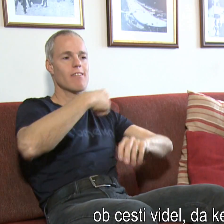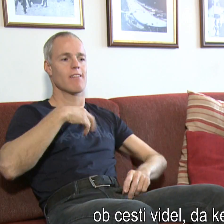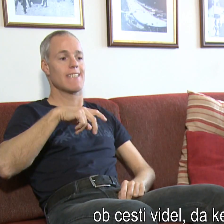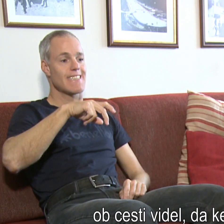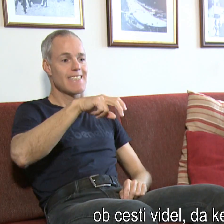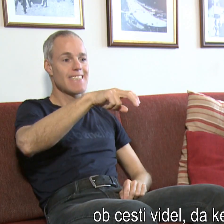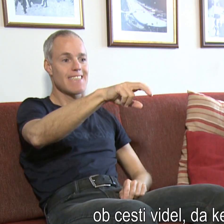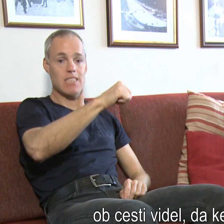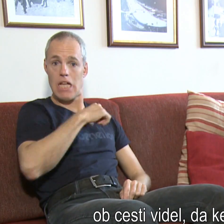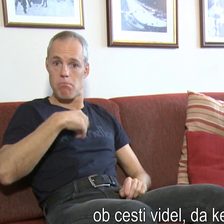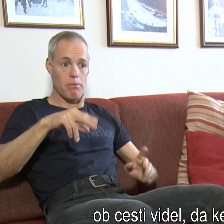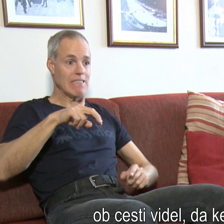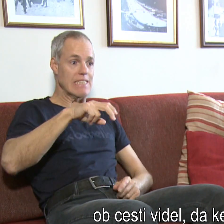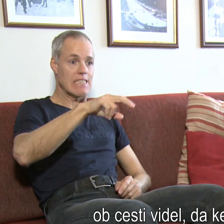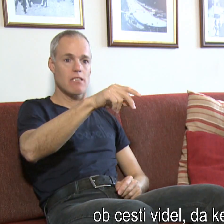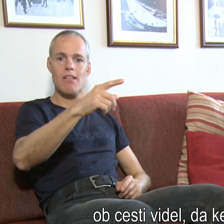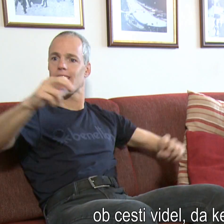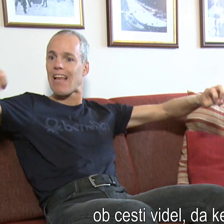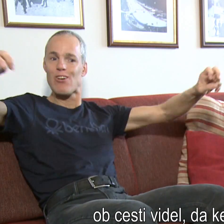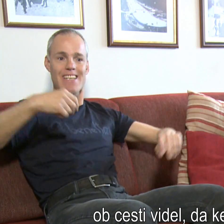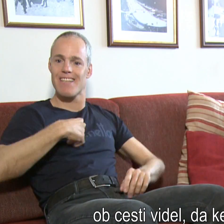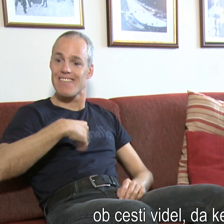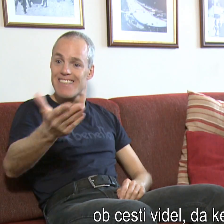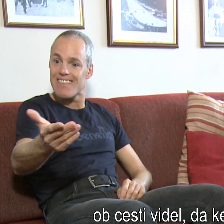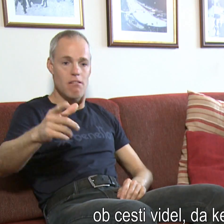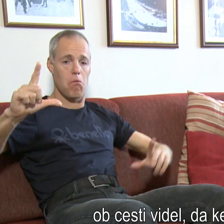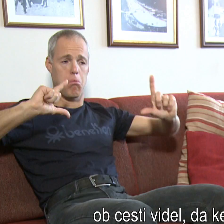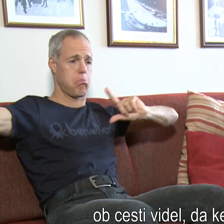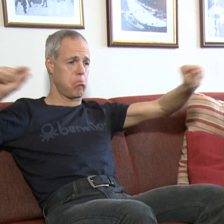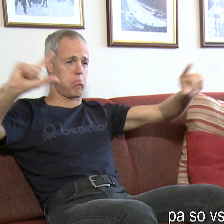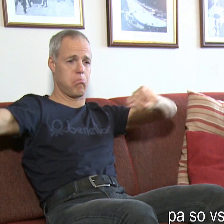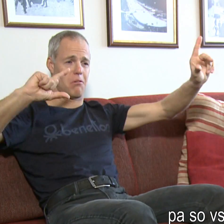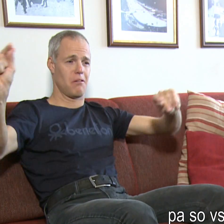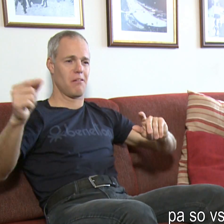So, dann habe ich gesagt, okay, dann macht ihr das Training für die Eltern und nicht für uns.